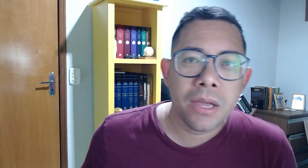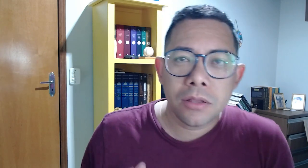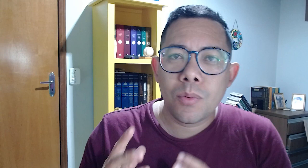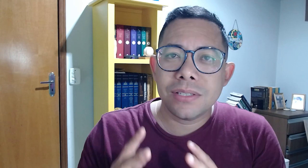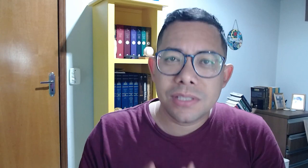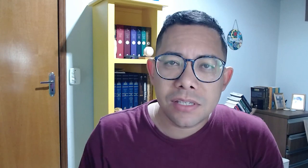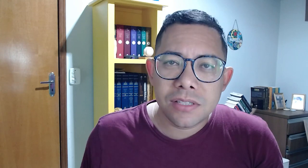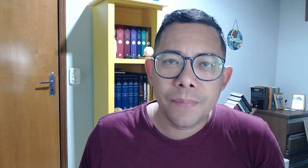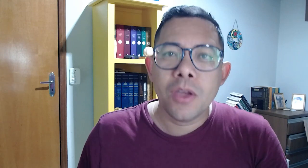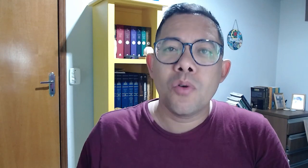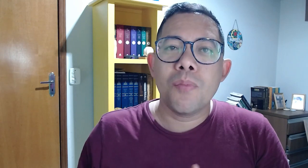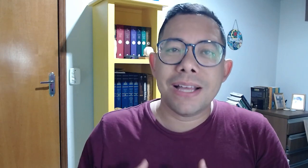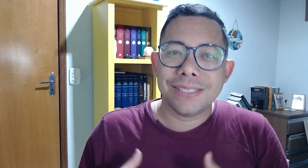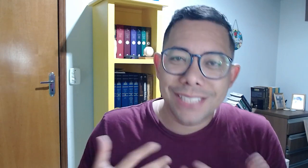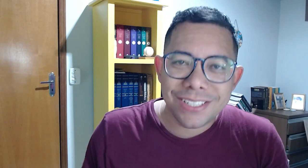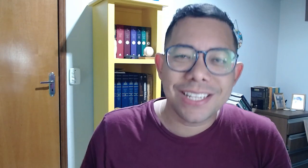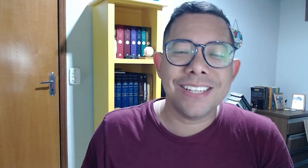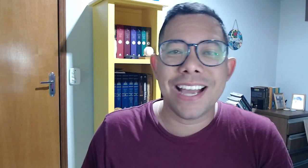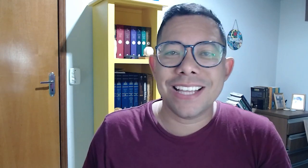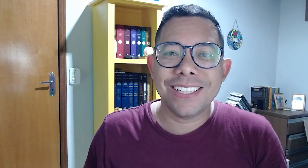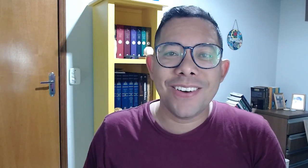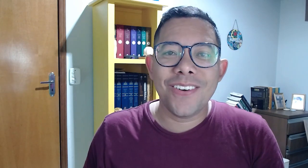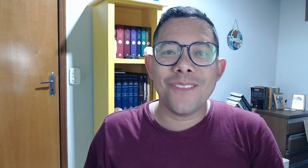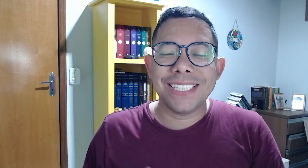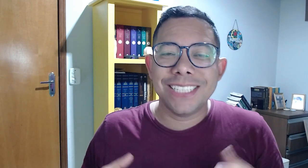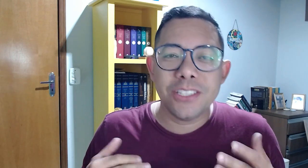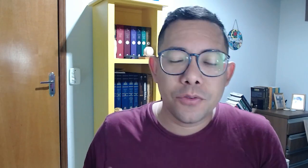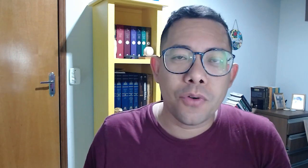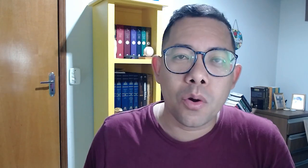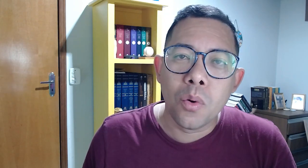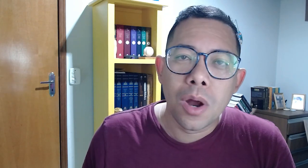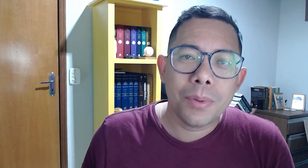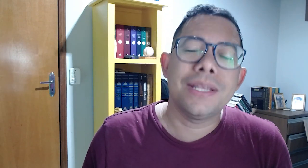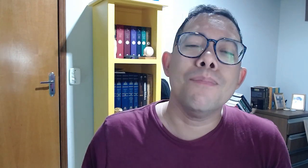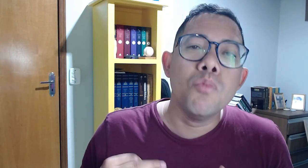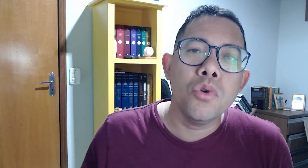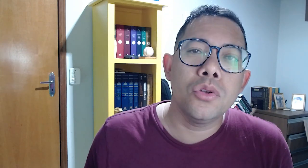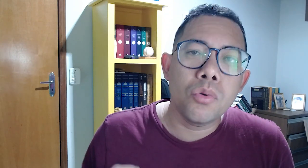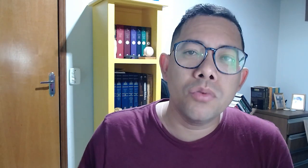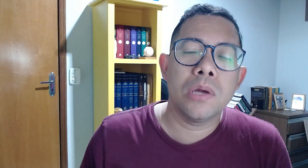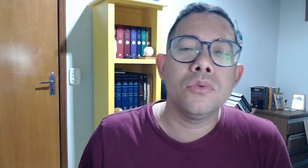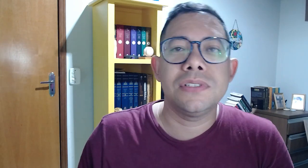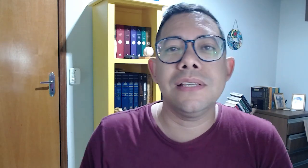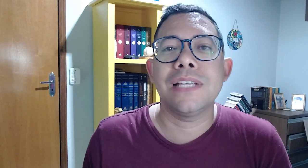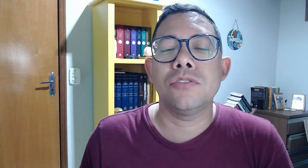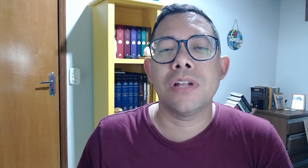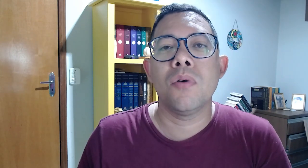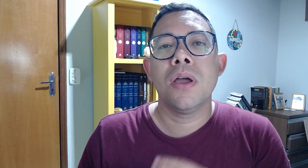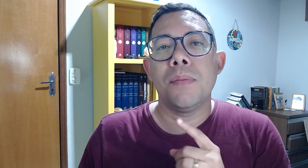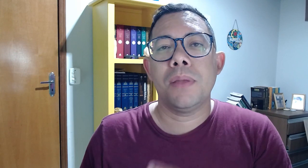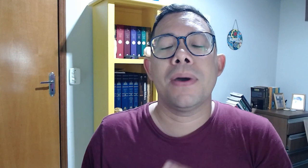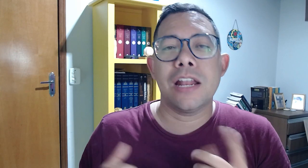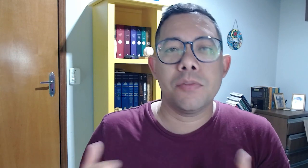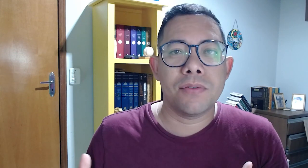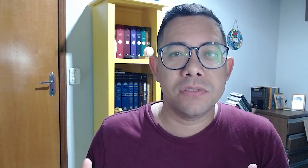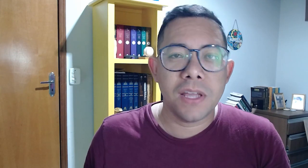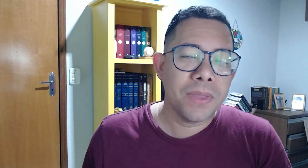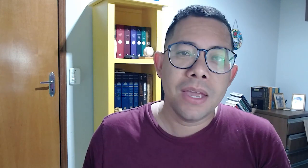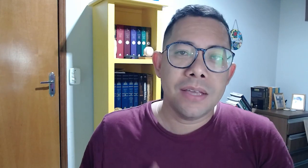Então assista com bastante dedicação, com bastante foco, porque tem muito conteúdo sensacional preparado para você.